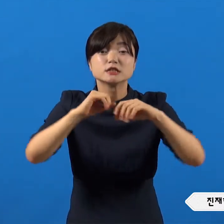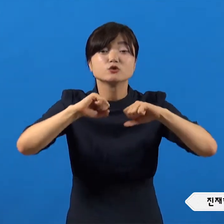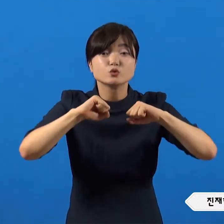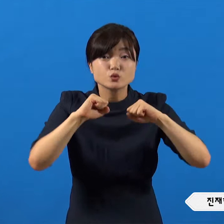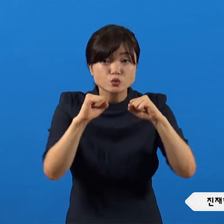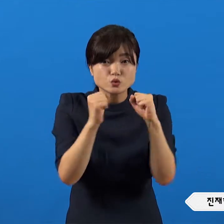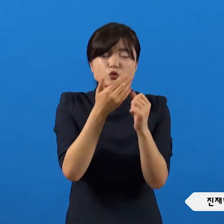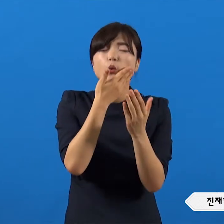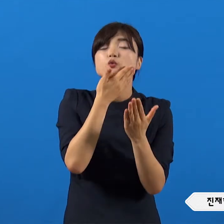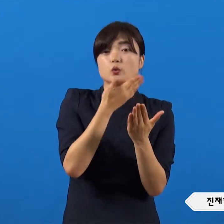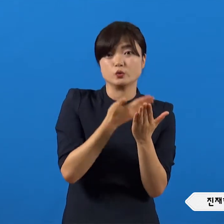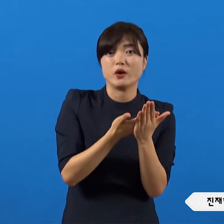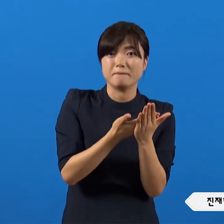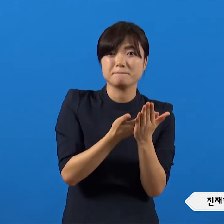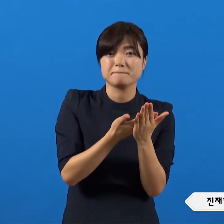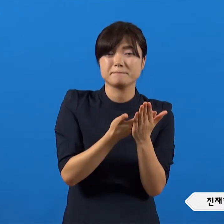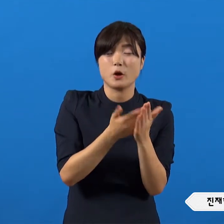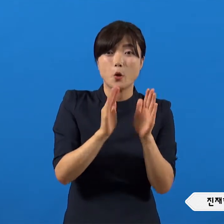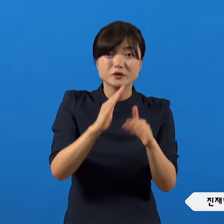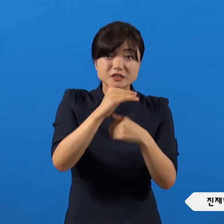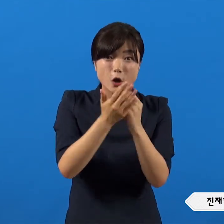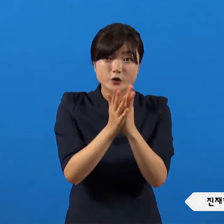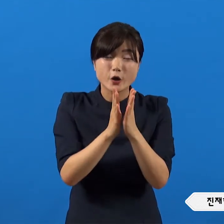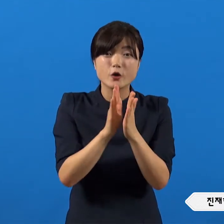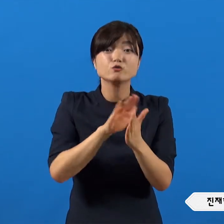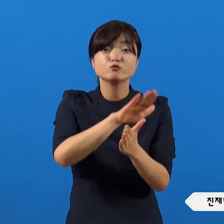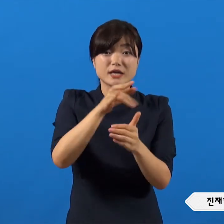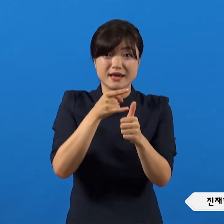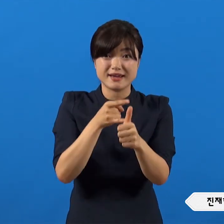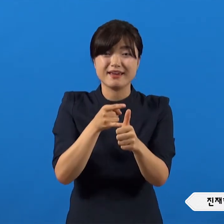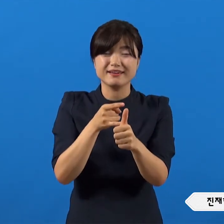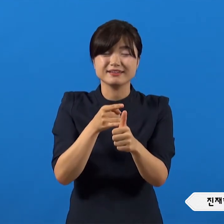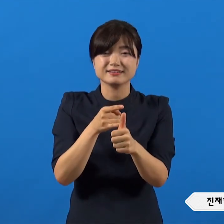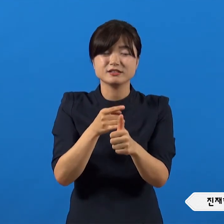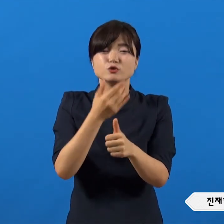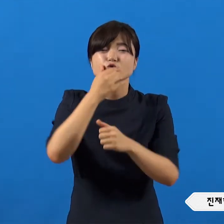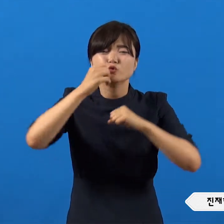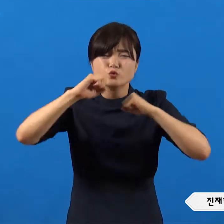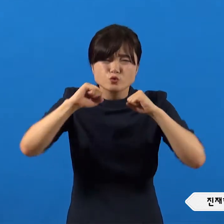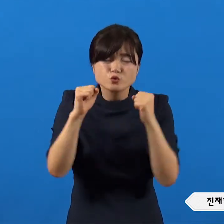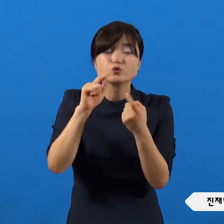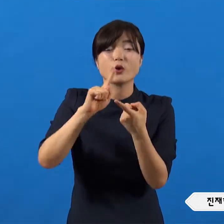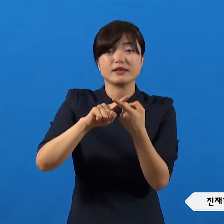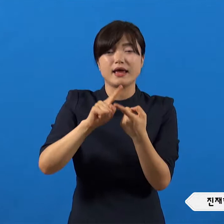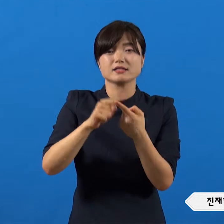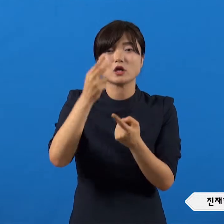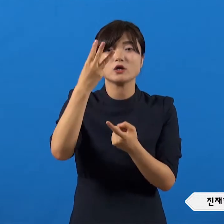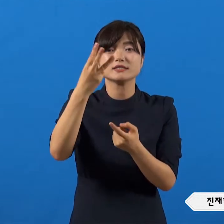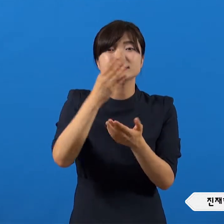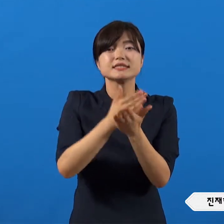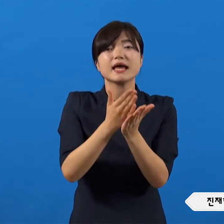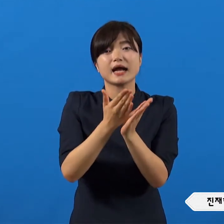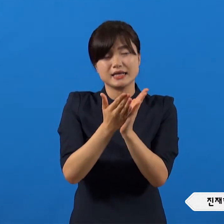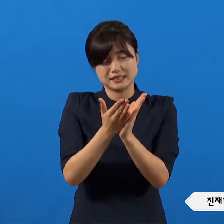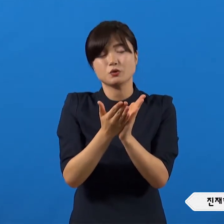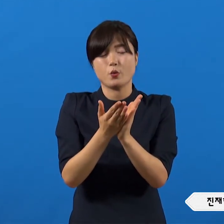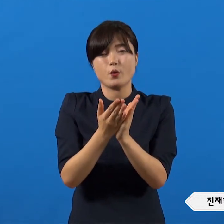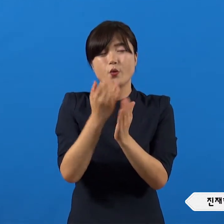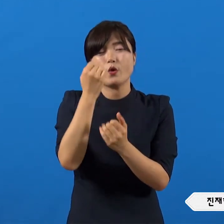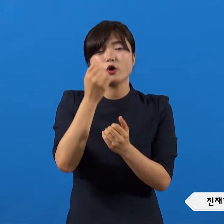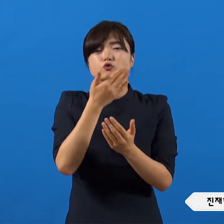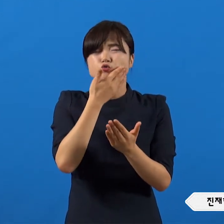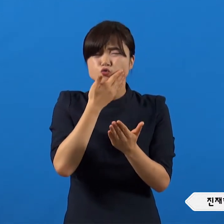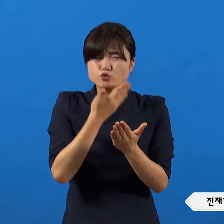순종의 소중함. 오늘 성경은 여러분과 저에게 순종에 대해서 세 가지로 중요한